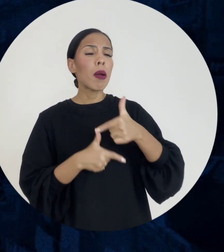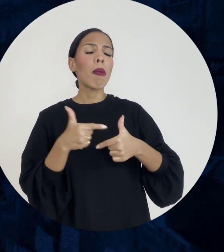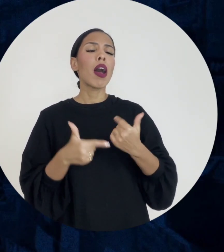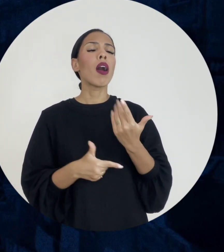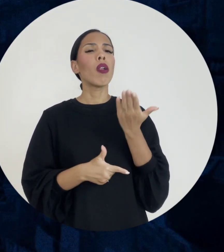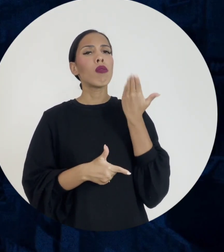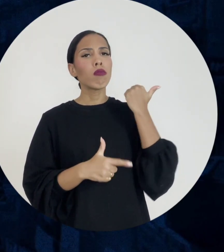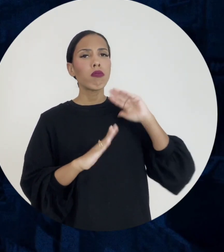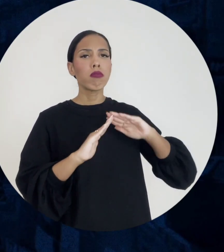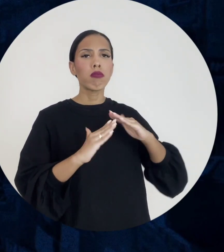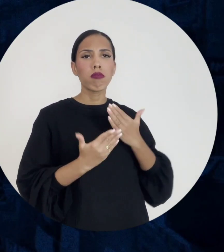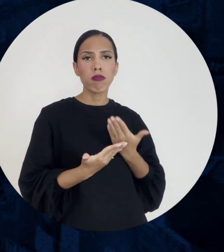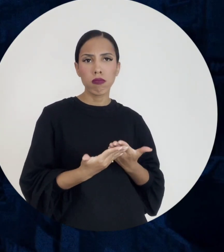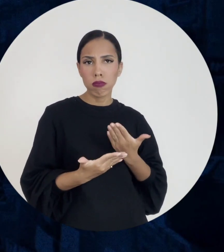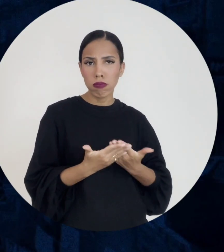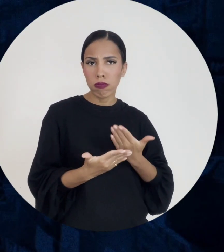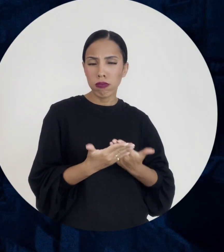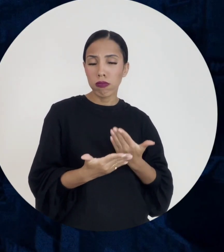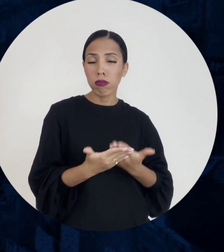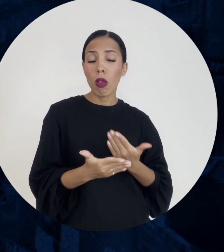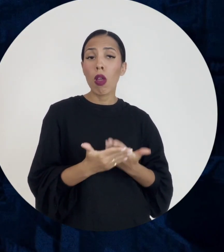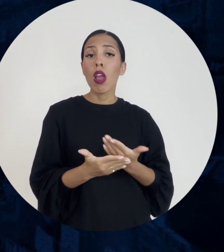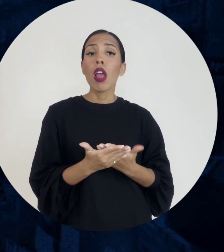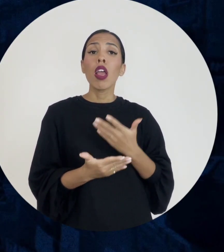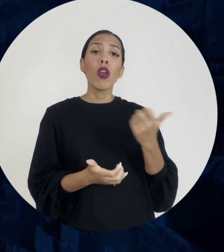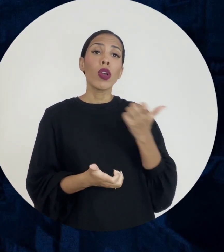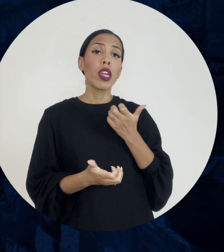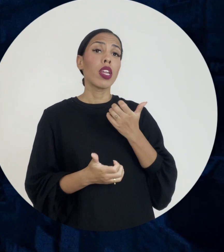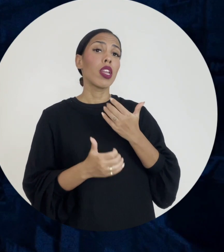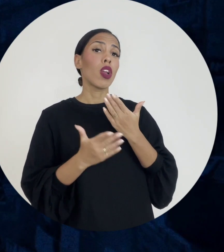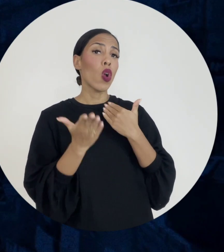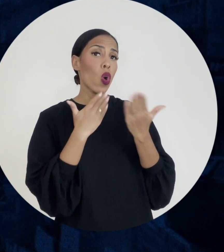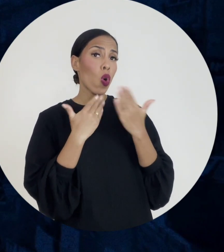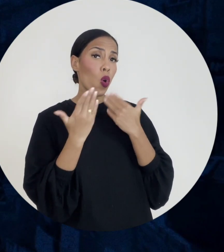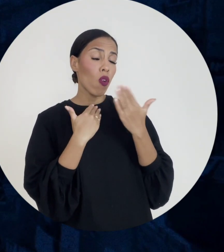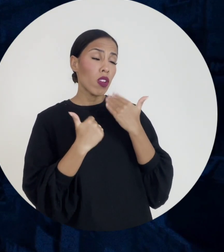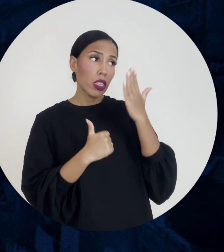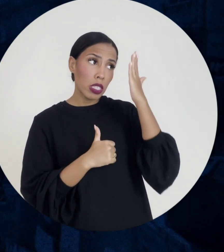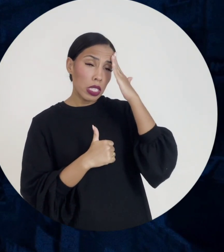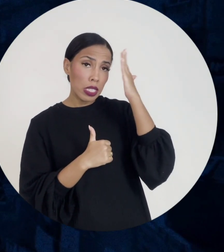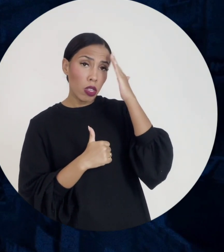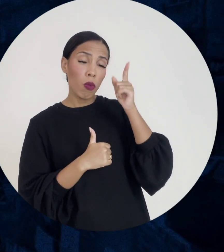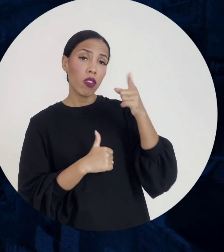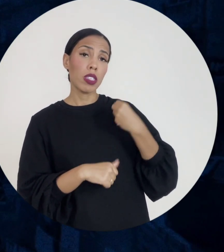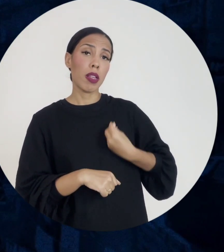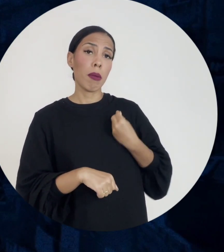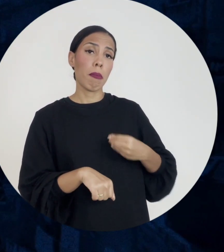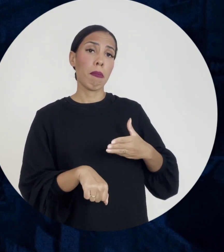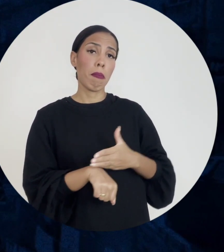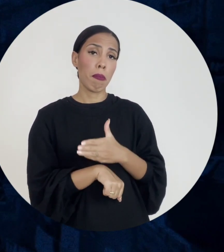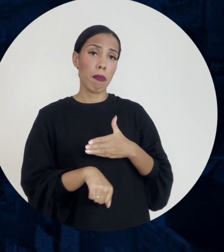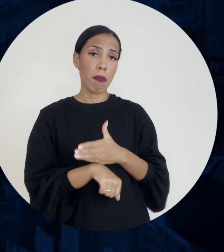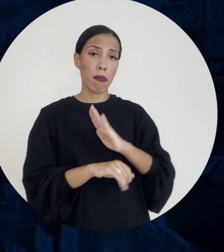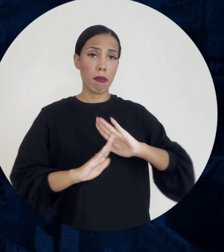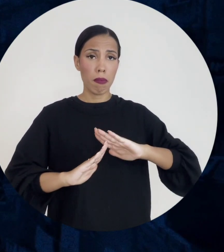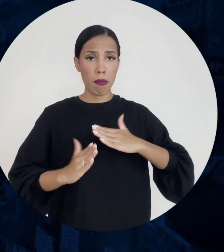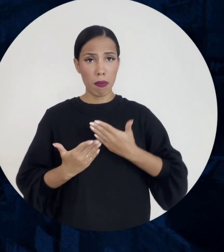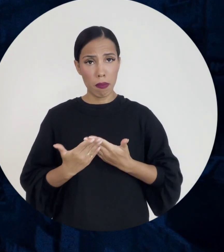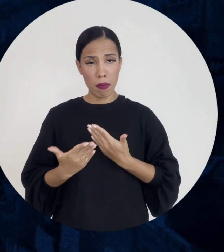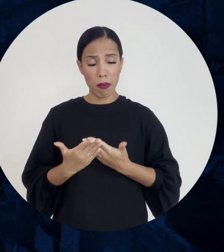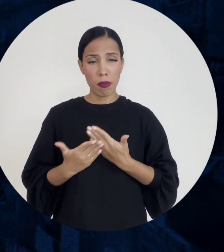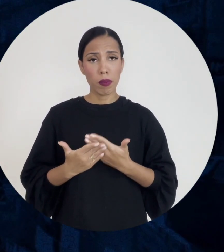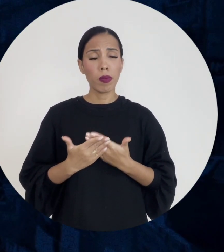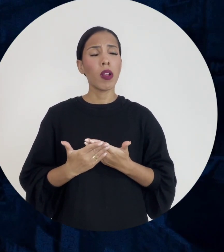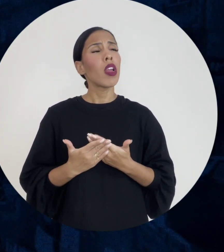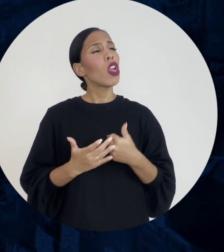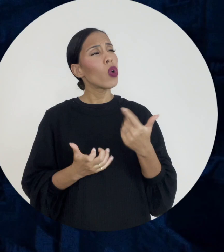escolinha. Então eu quis muito conversar, quando eu soube que a senhora fez parte dessa escolinha, da ASPA, eu quis